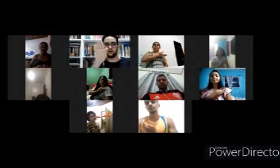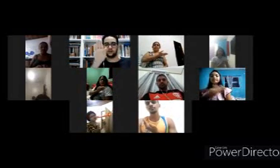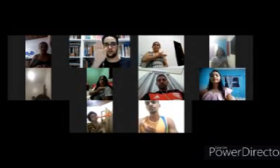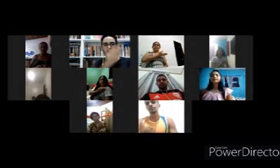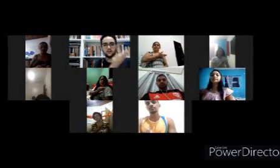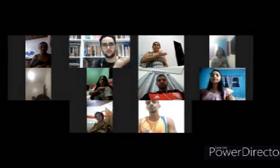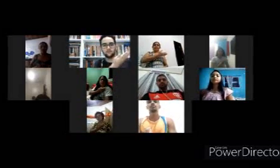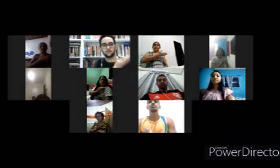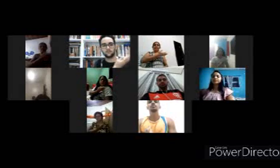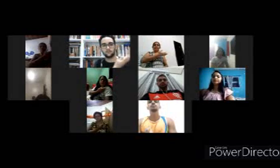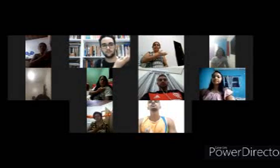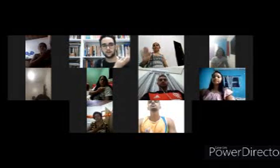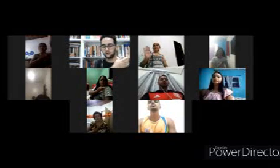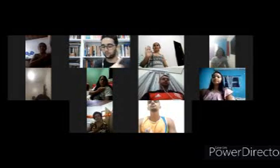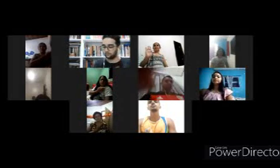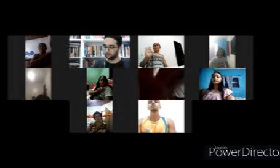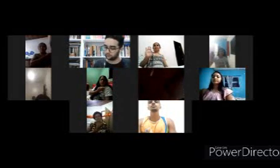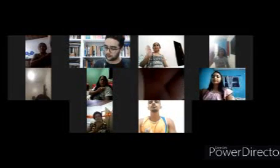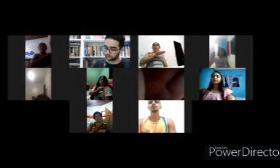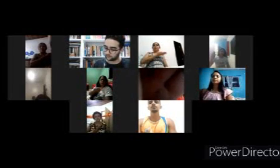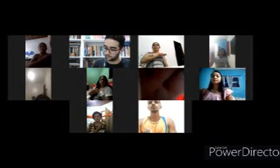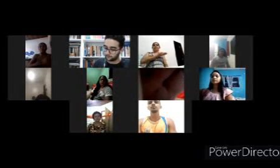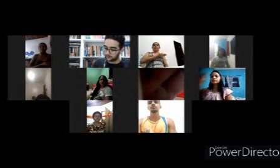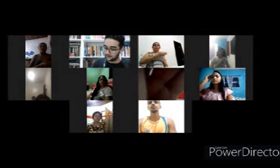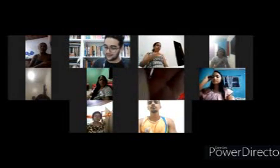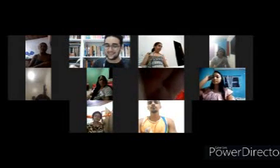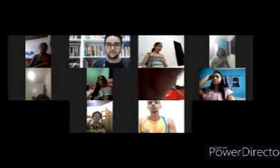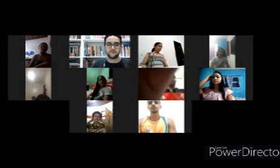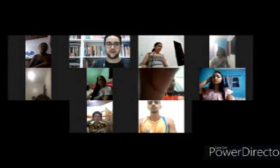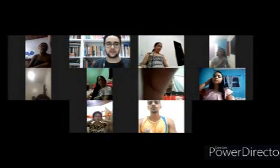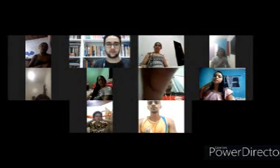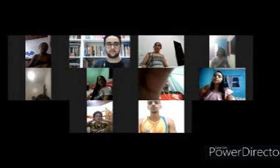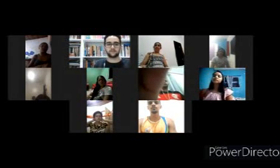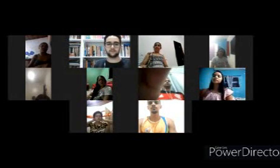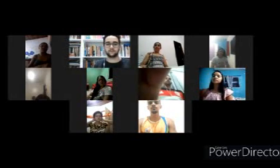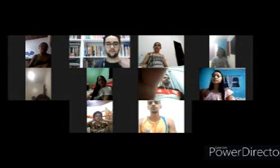Configuração assim. Bate aqui do lado. Inveja.